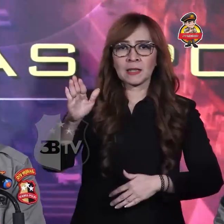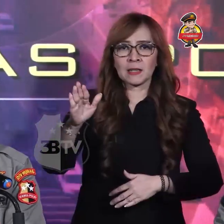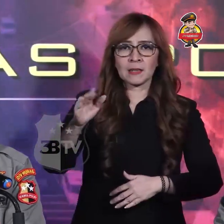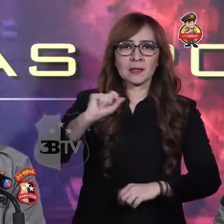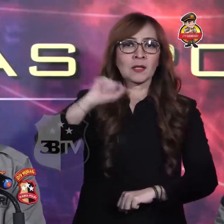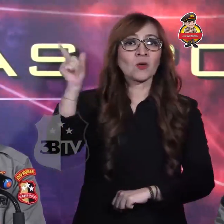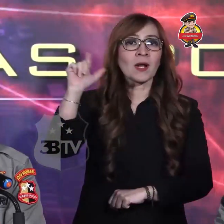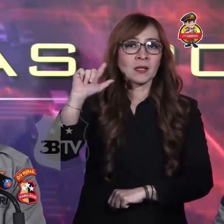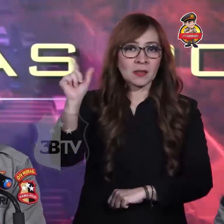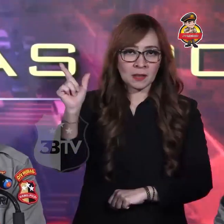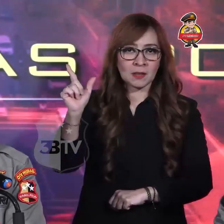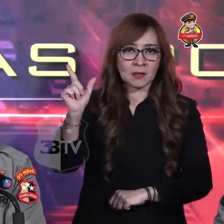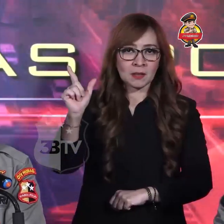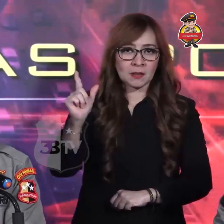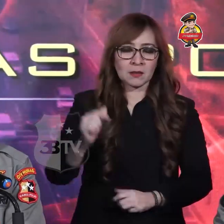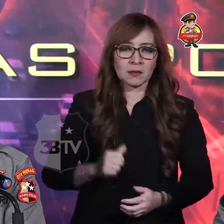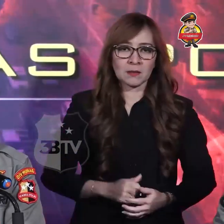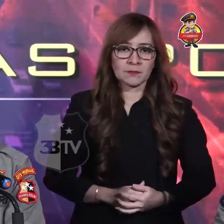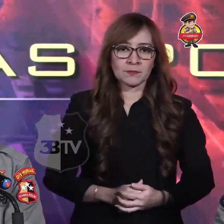luar negeri.